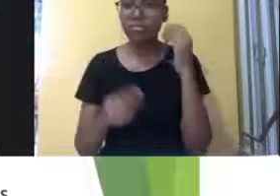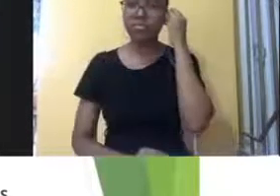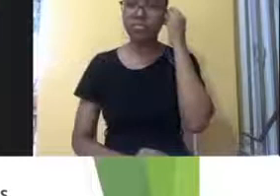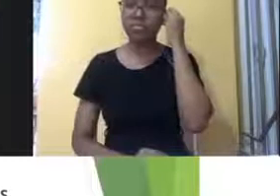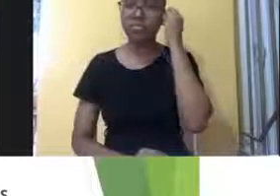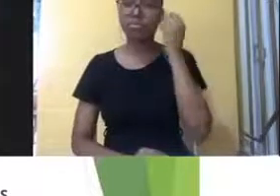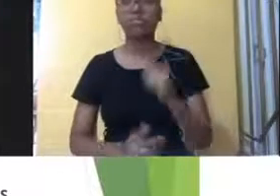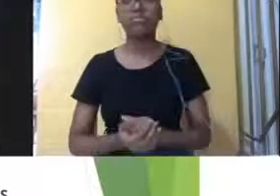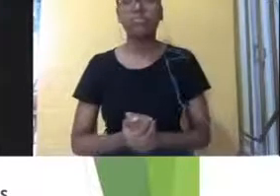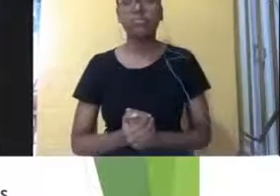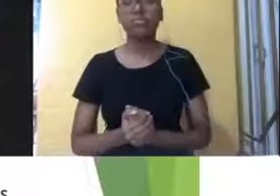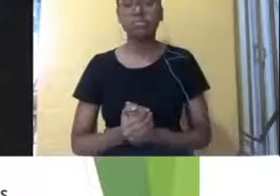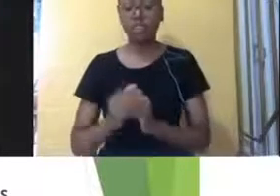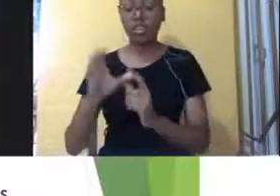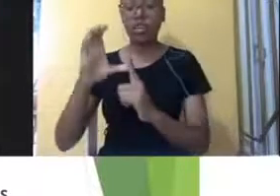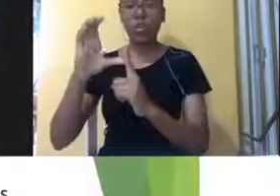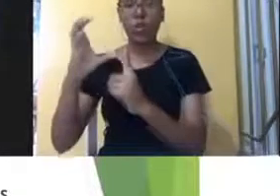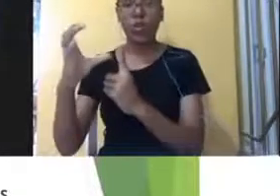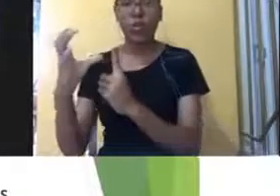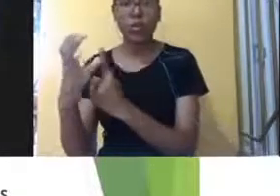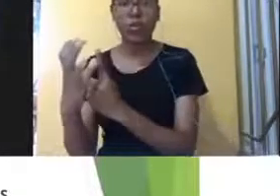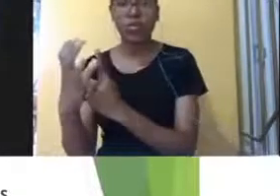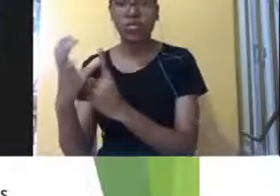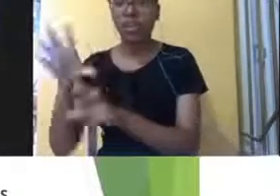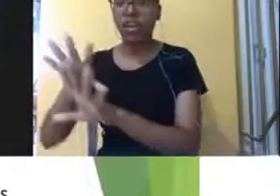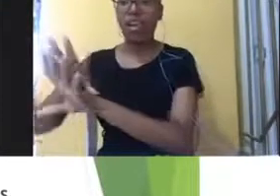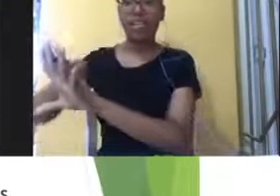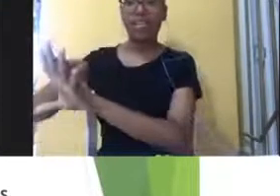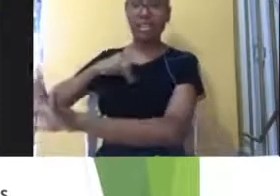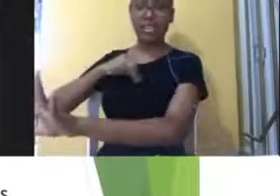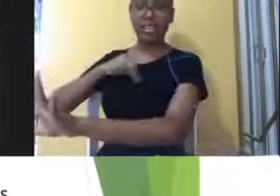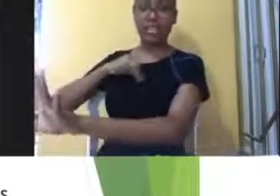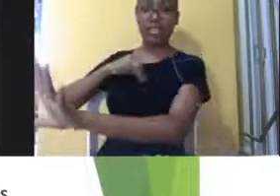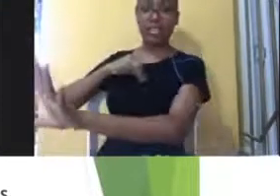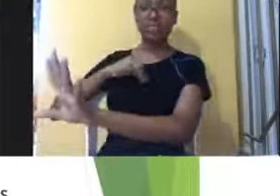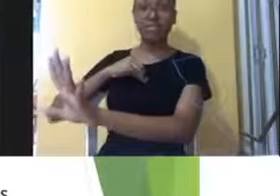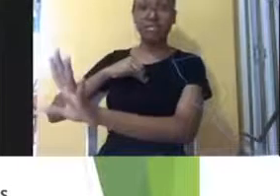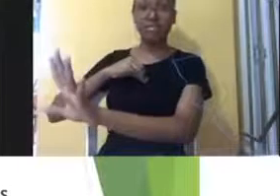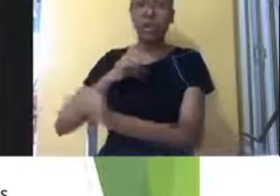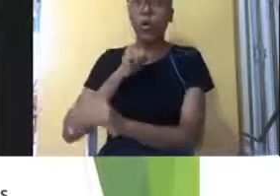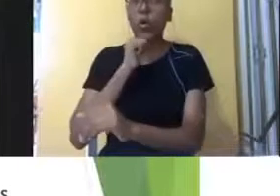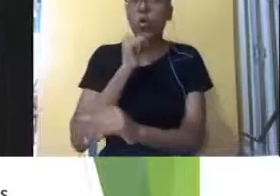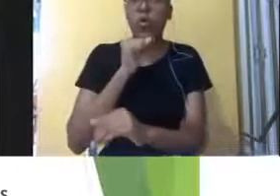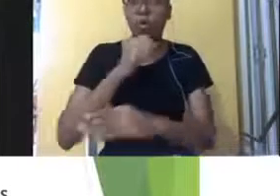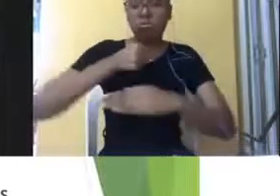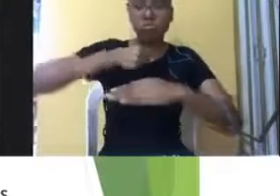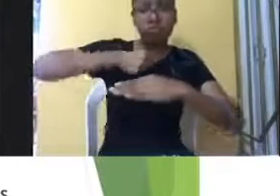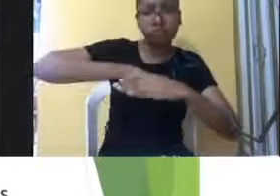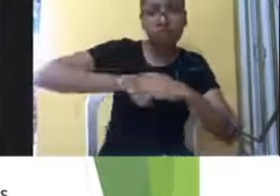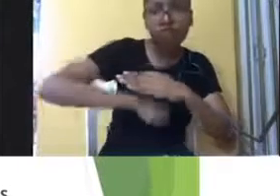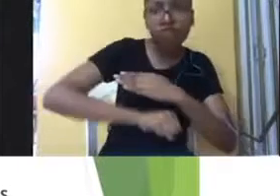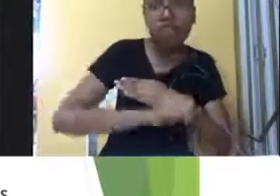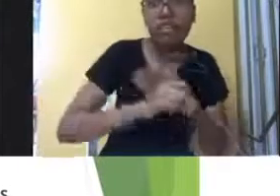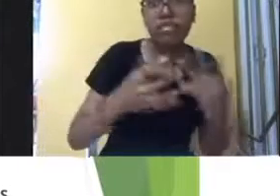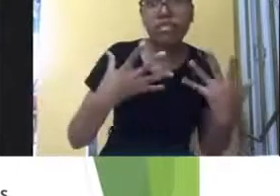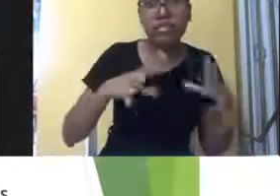la cultura se adquiere en vez de ser algo con la cual nacemos. Por eso les decía al principio, se